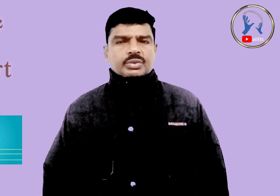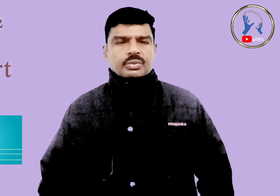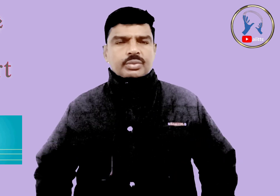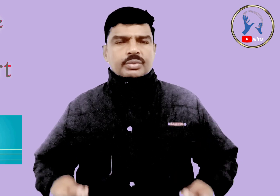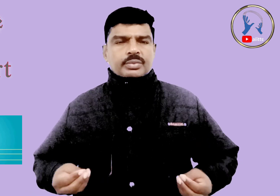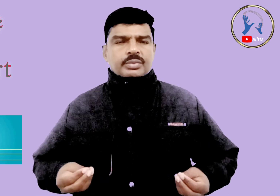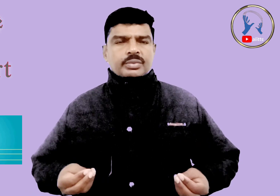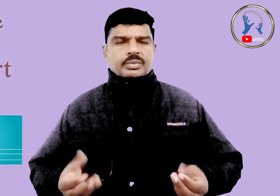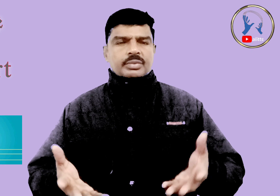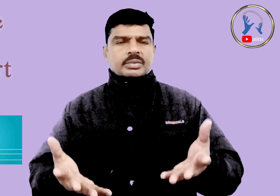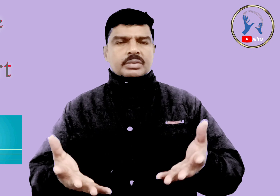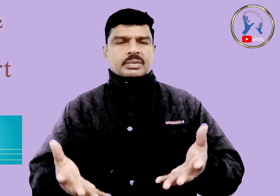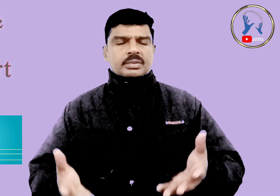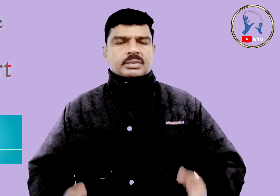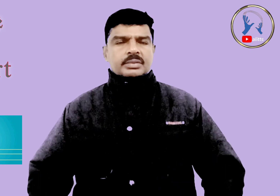शुरू।